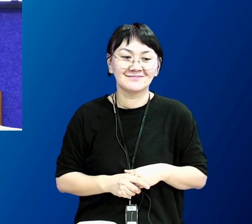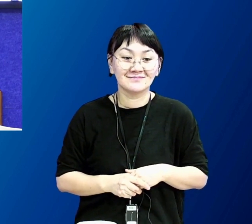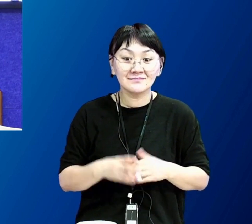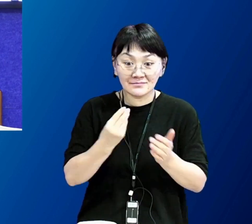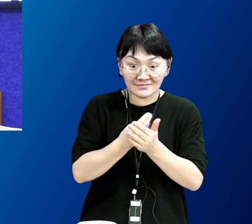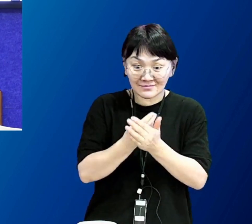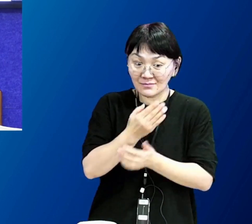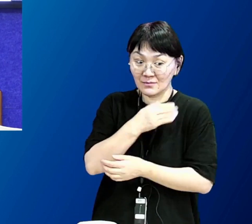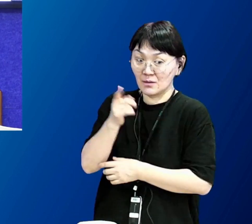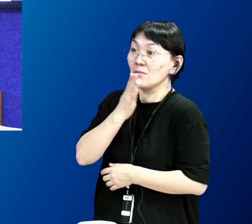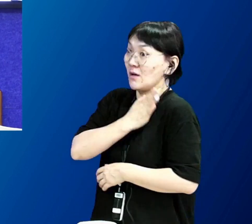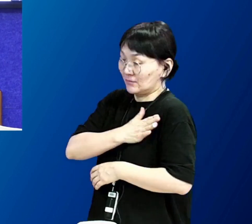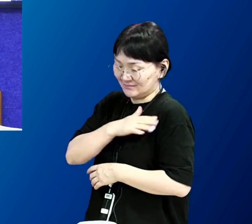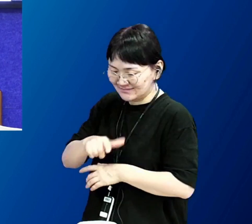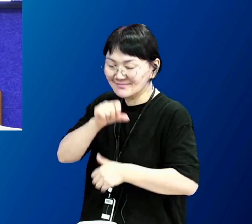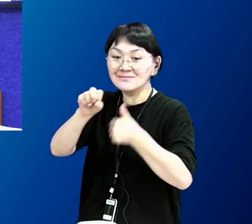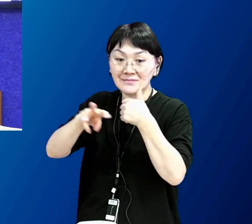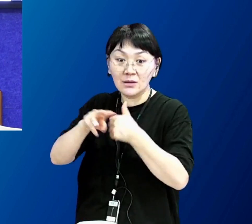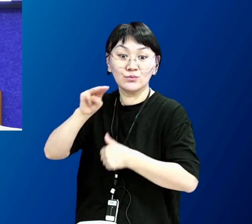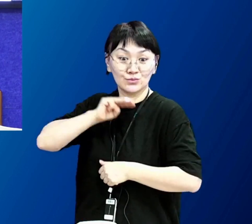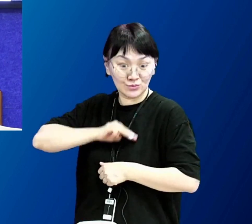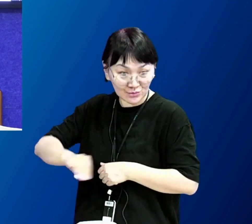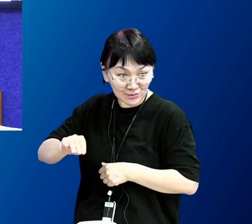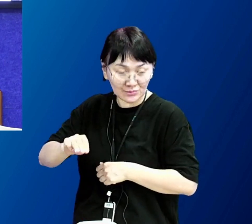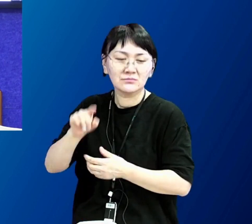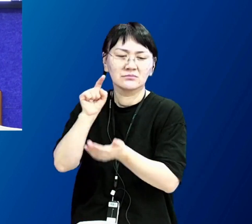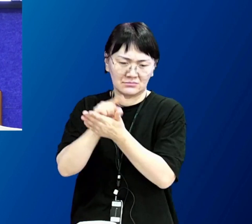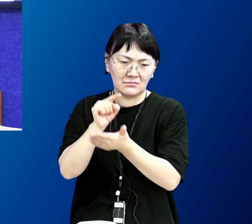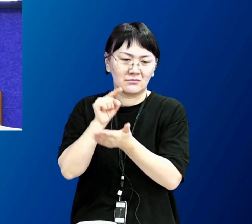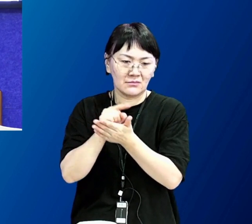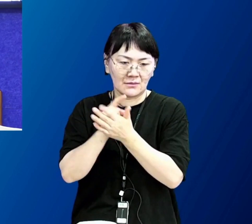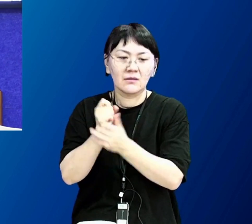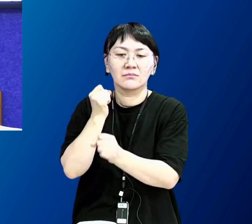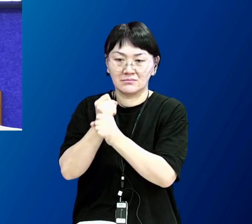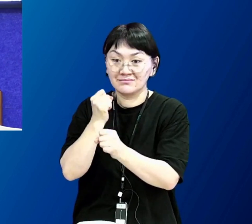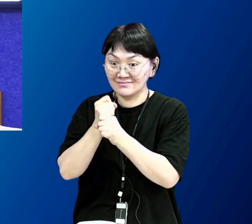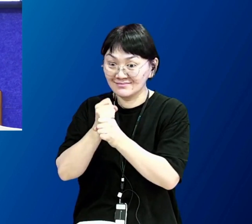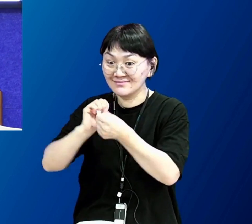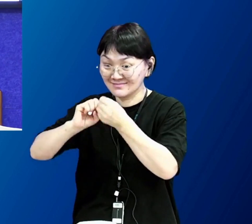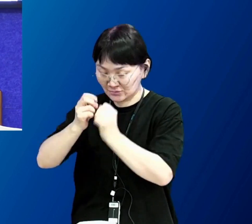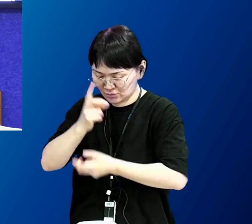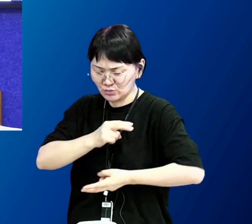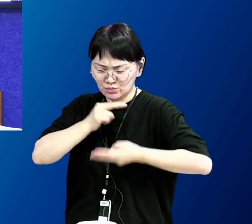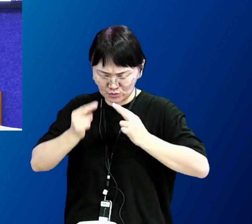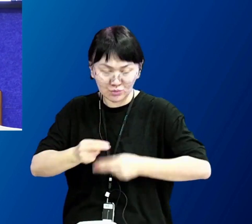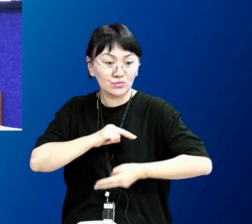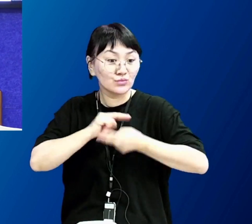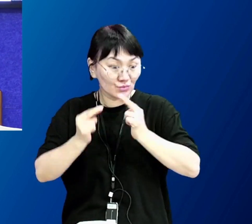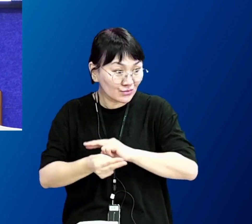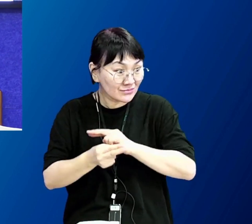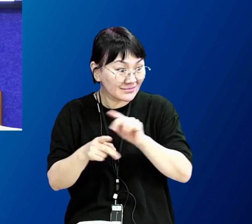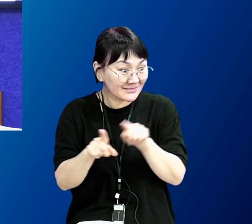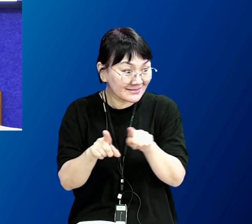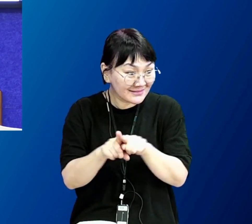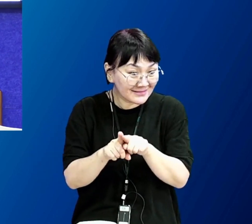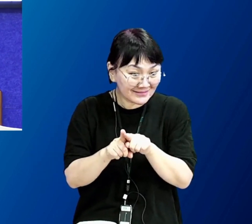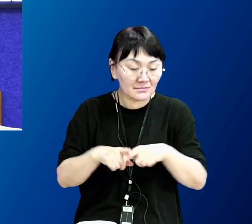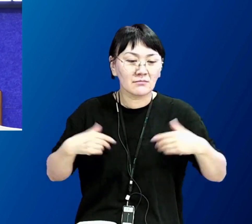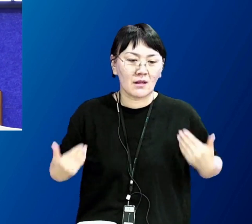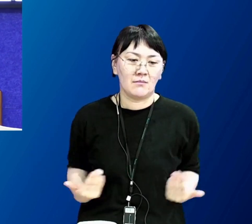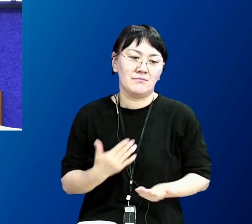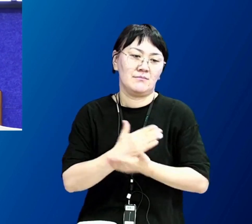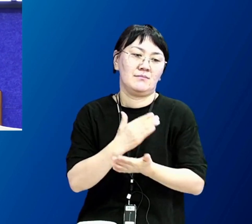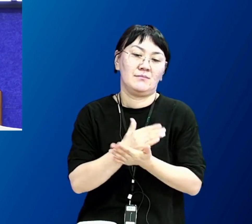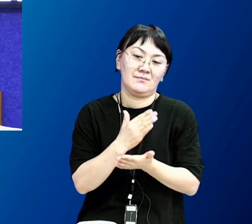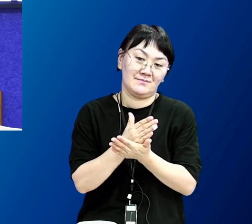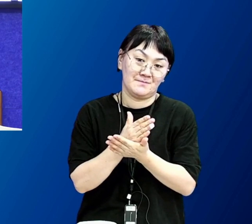эзний төлөө энэ сайн мэдээний төлөө гарцаагүй хөдлөмөрлөн золиослон тийхүү амьдардаг